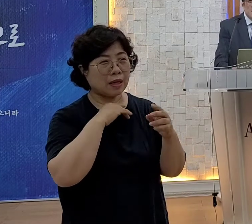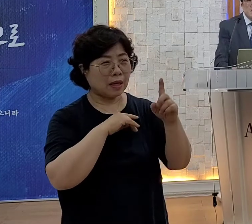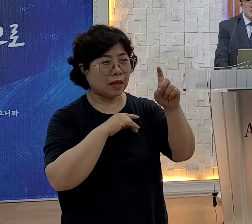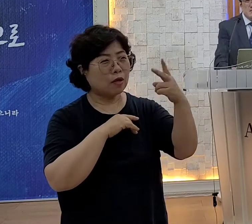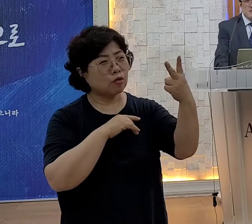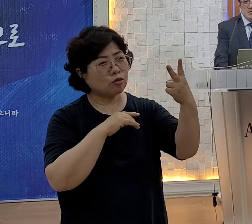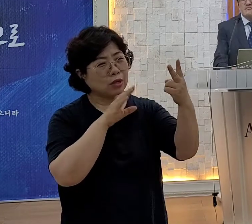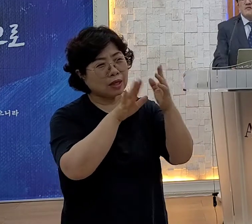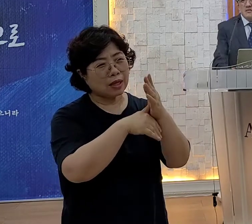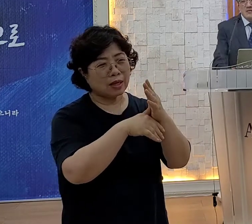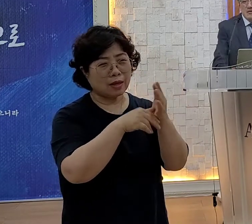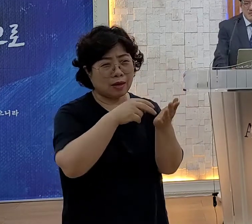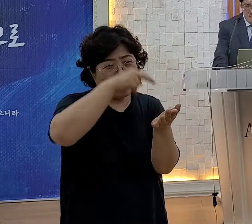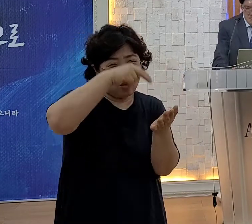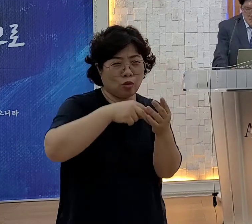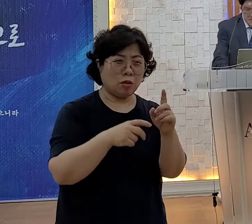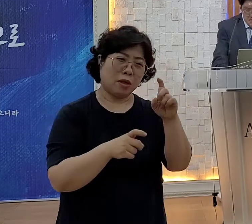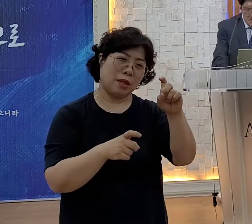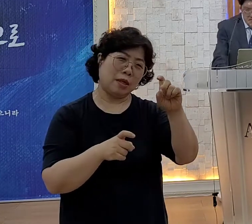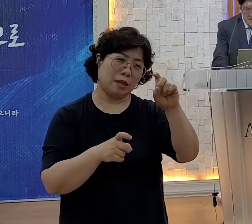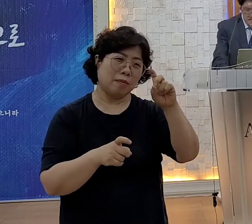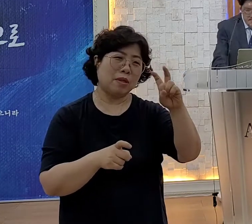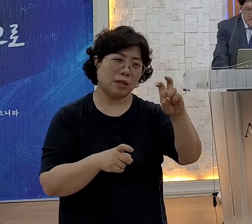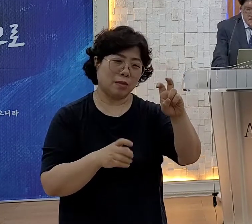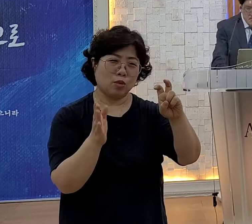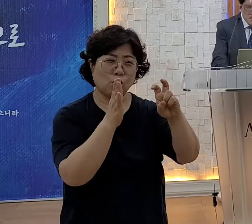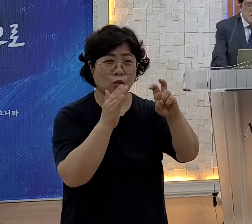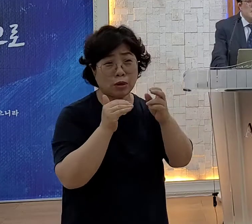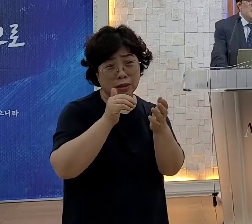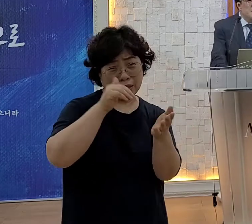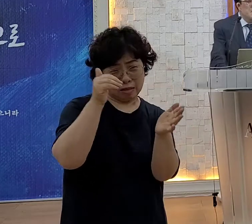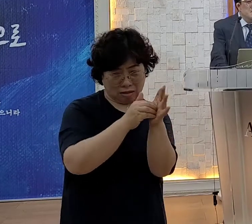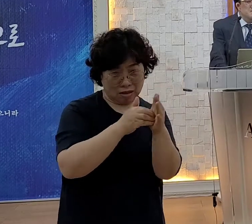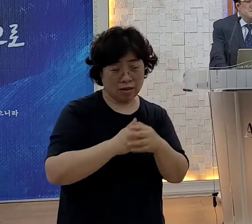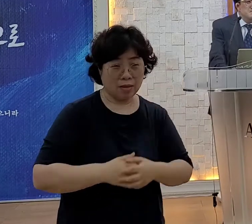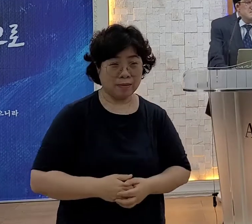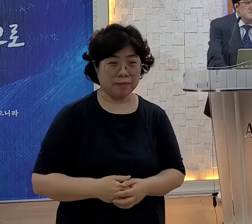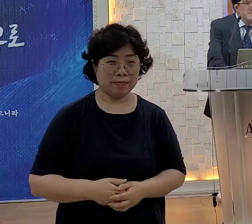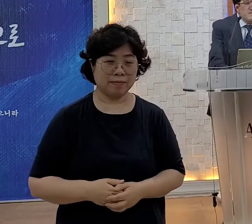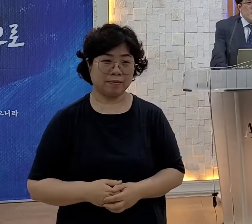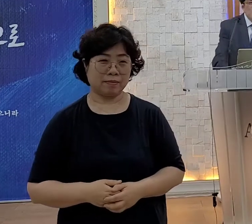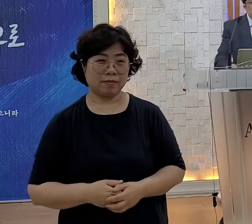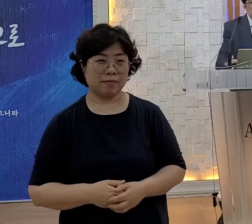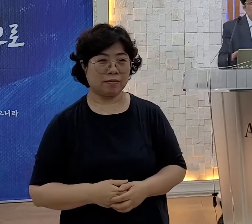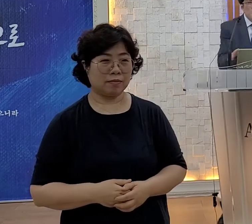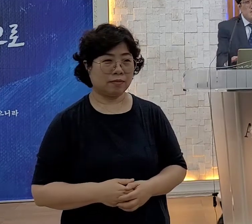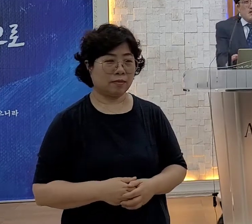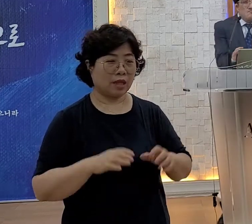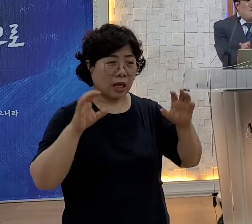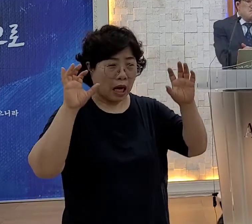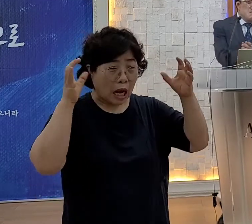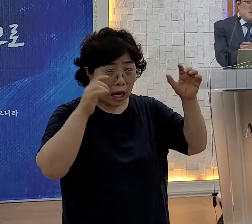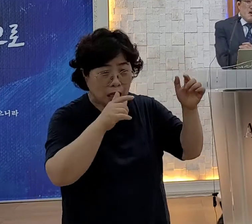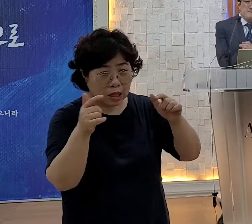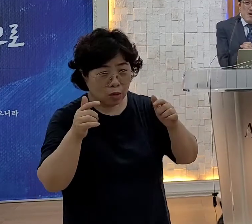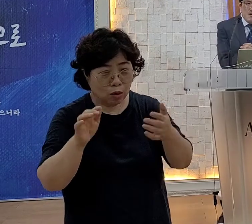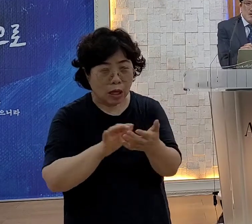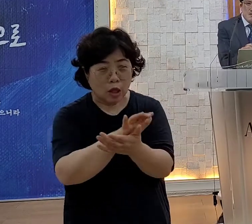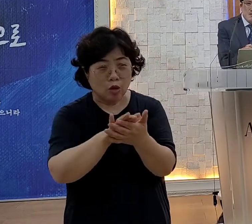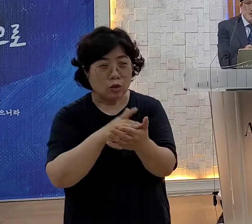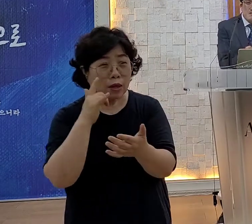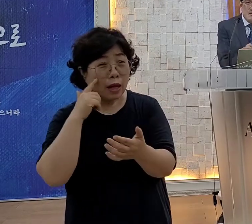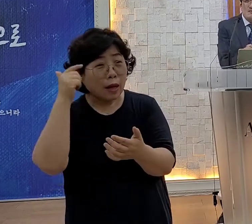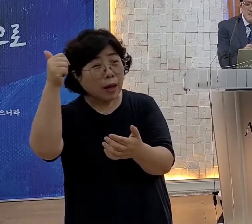뭐 10cm, 20cm 정도 뜁니다. 여러분 그렇다면 그 아이들과 놀아줬던 이